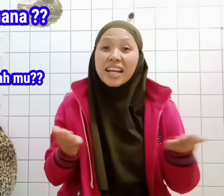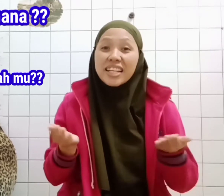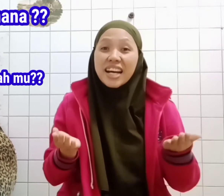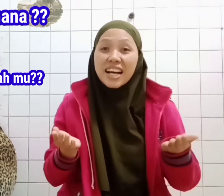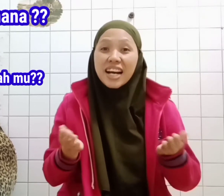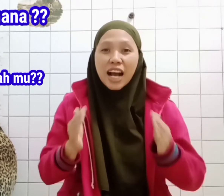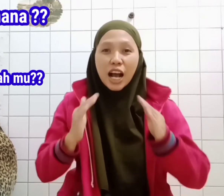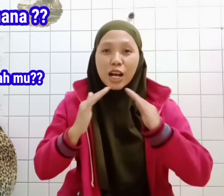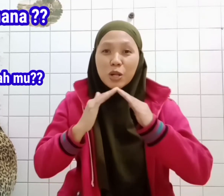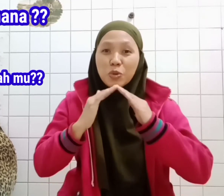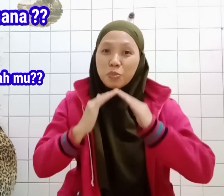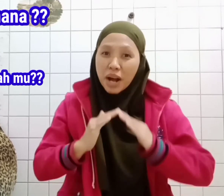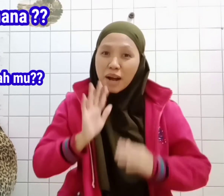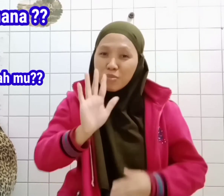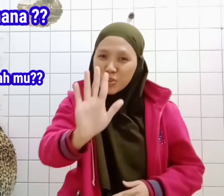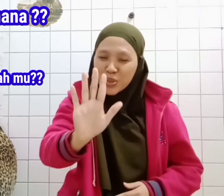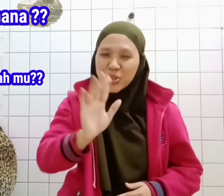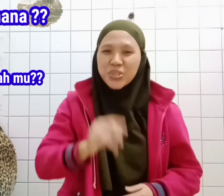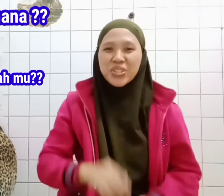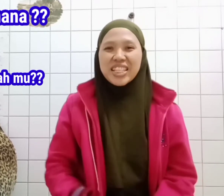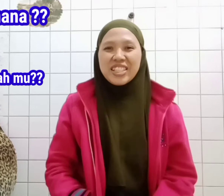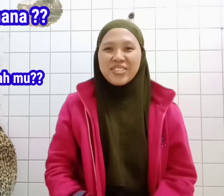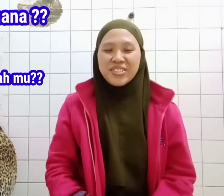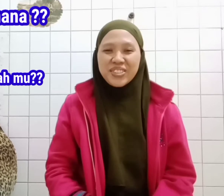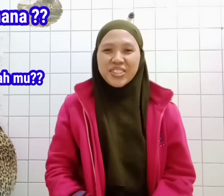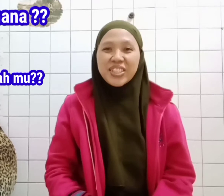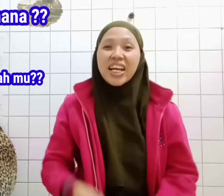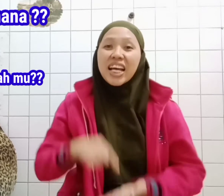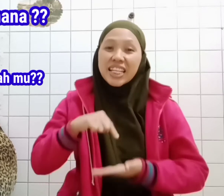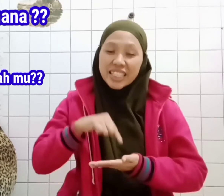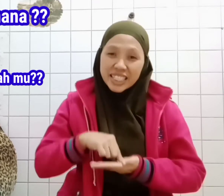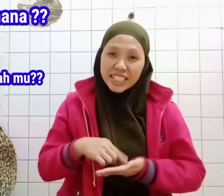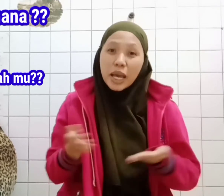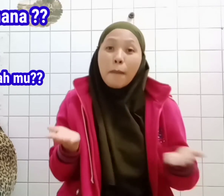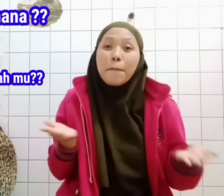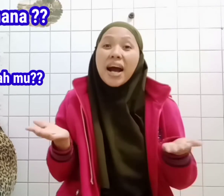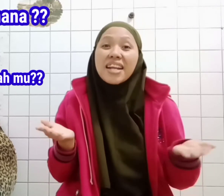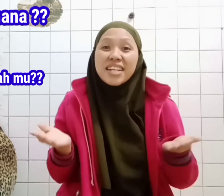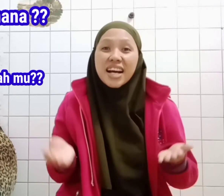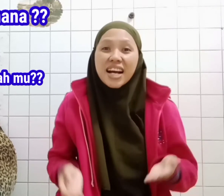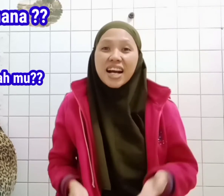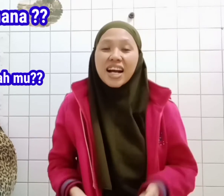mana rumahmu? Gitu. Di mana